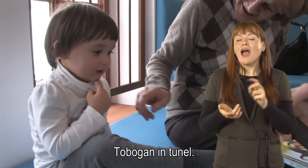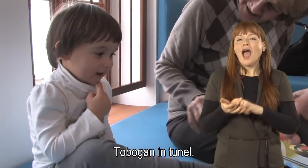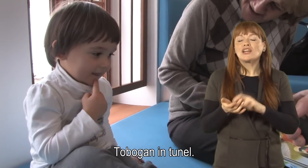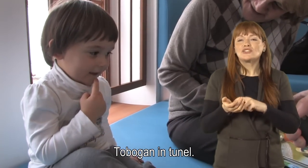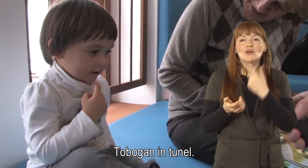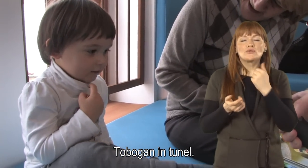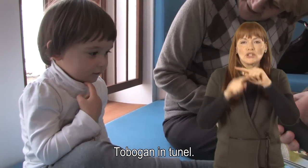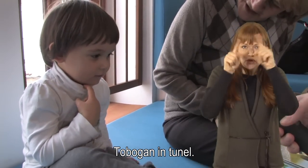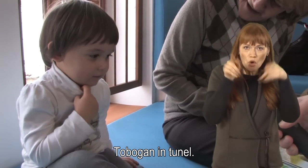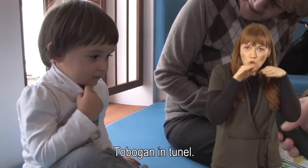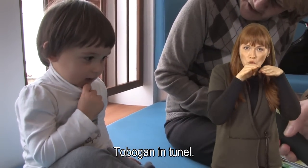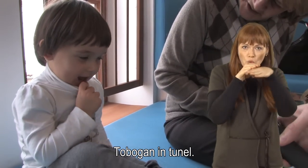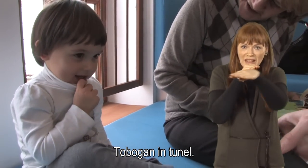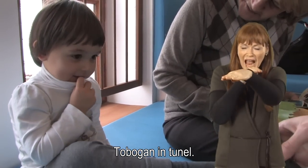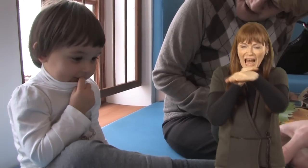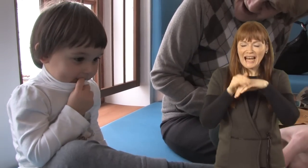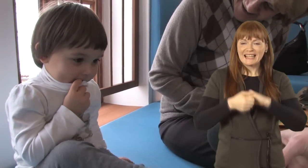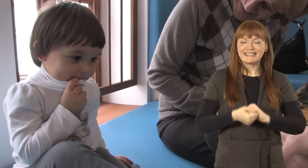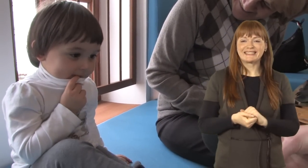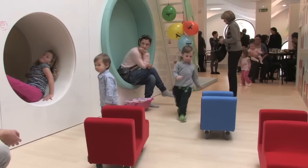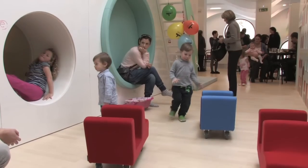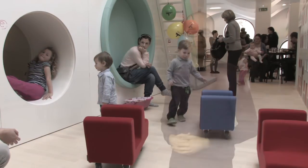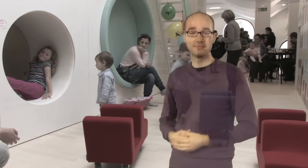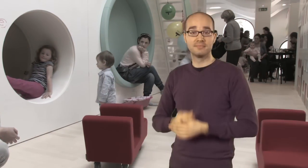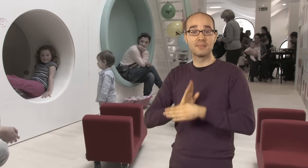Tomačko deda. Pa kaj ti je še všeč? Tunel.